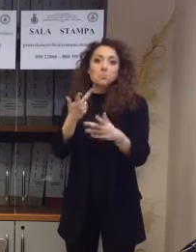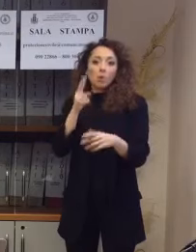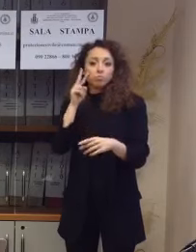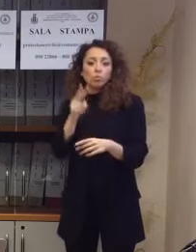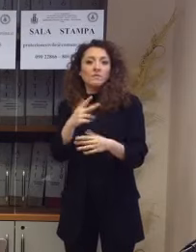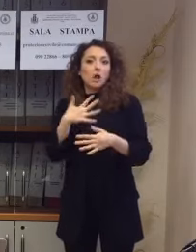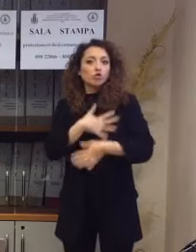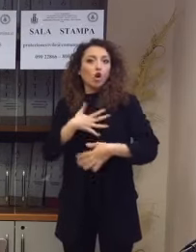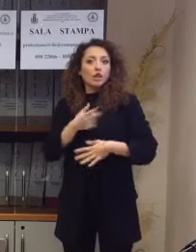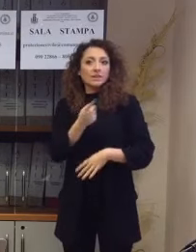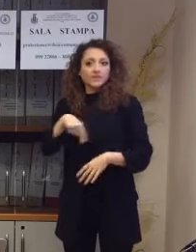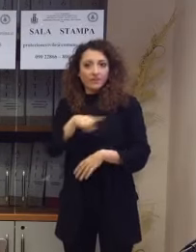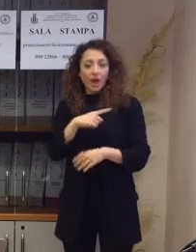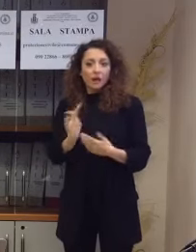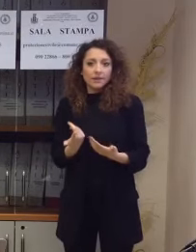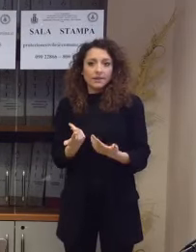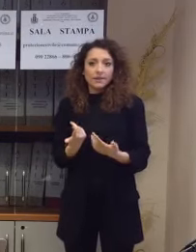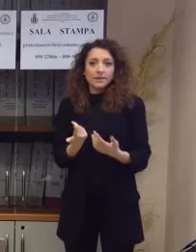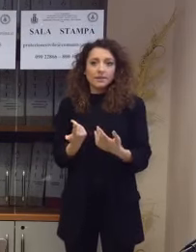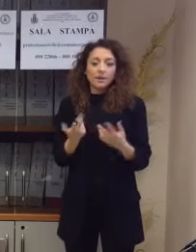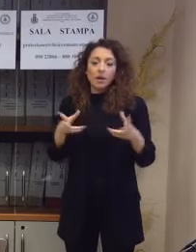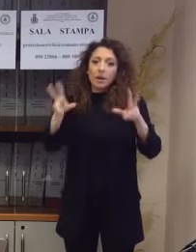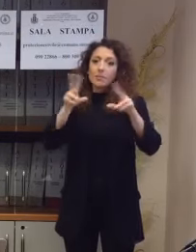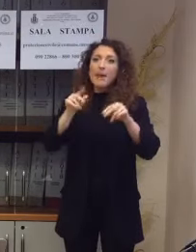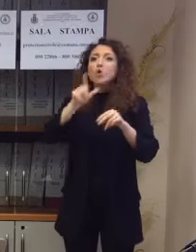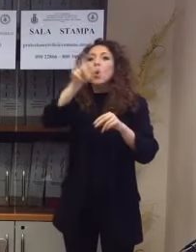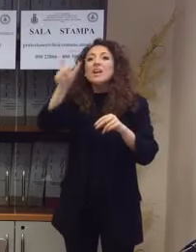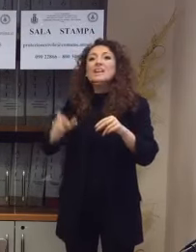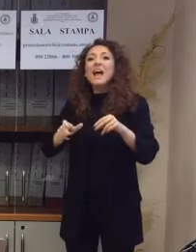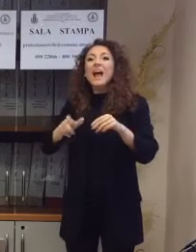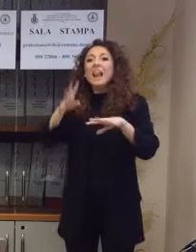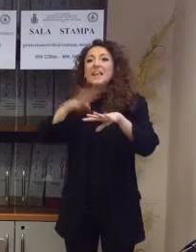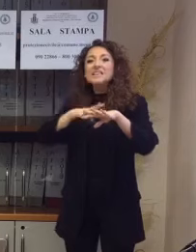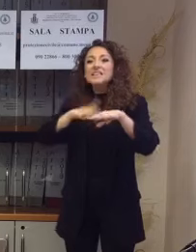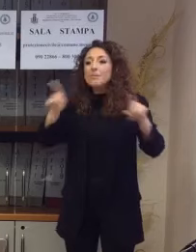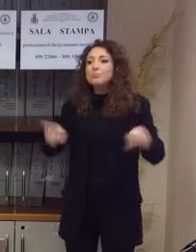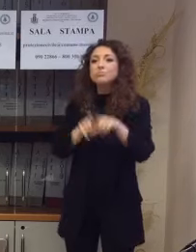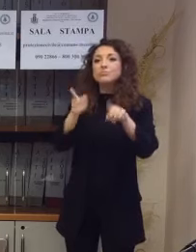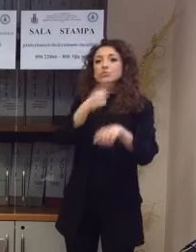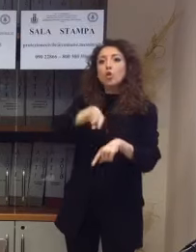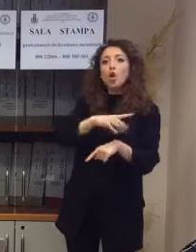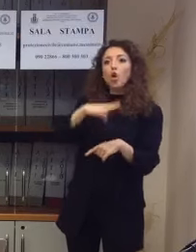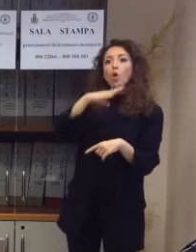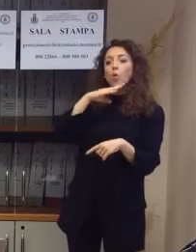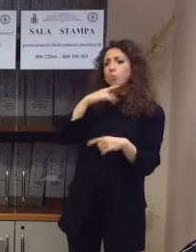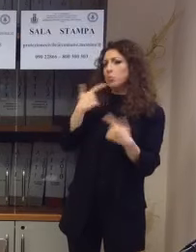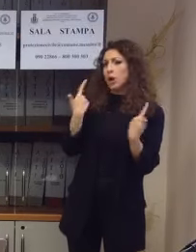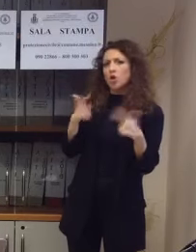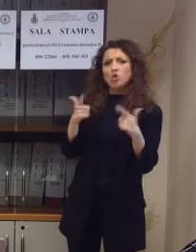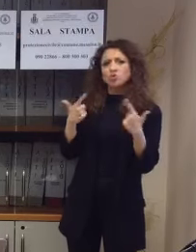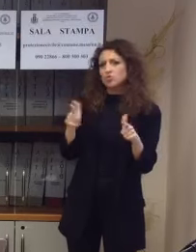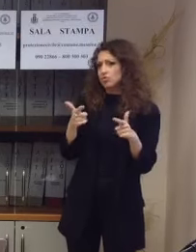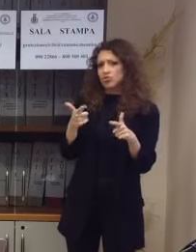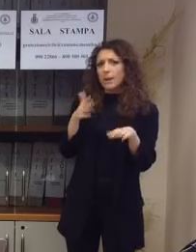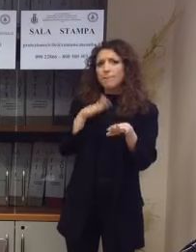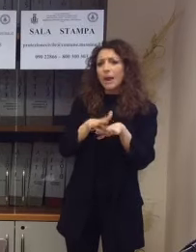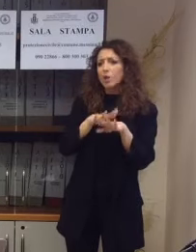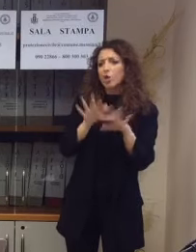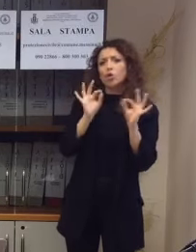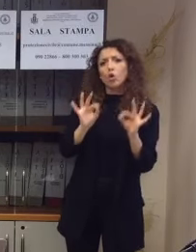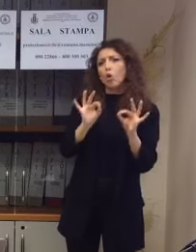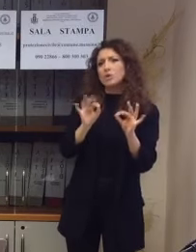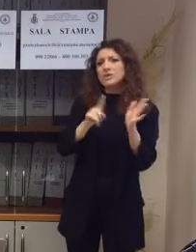soddisfatti. Ripeto, non c'è un sistema in Italia che è stato impostato in questi termini, con questa metodologia, e